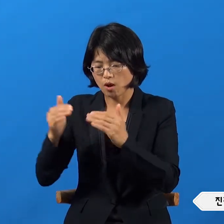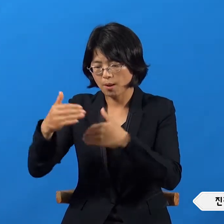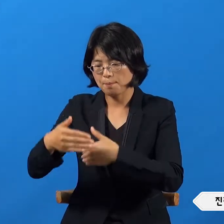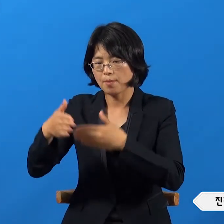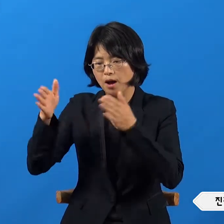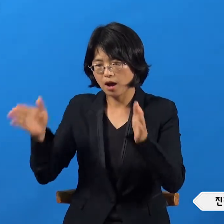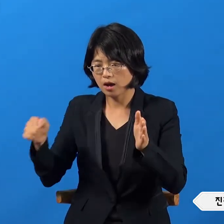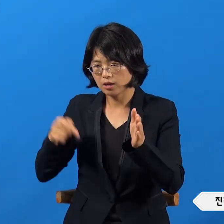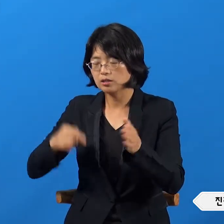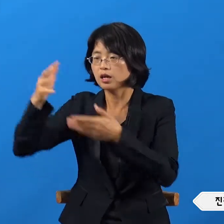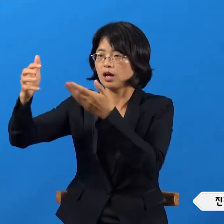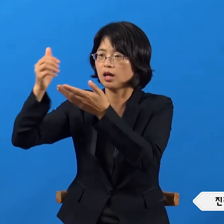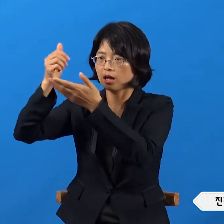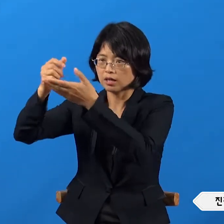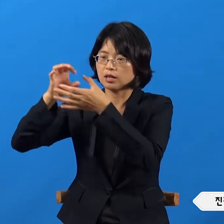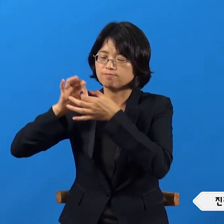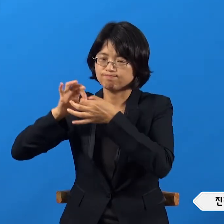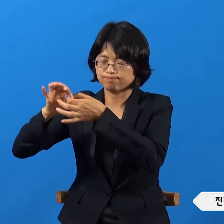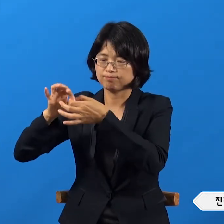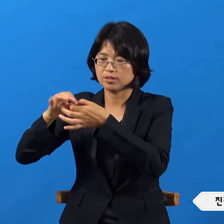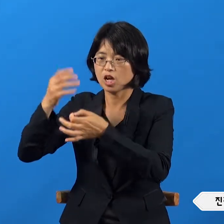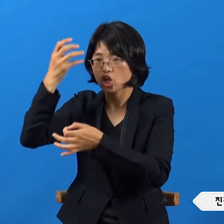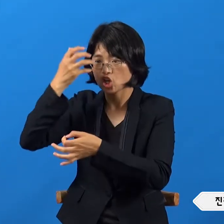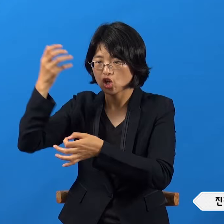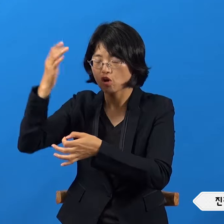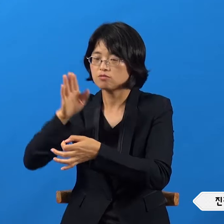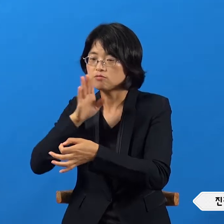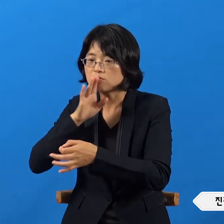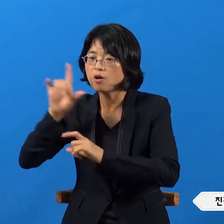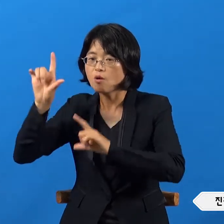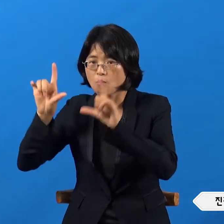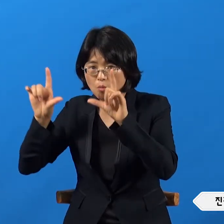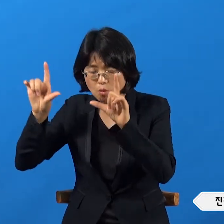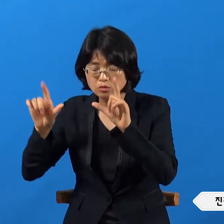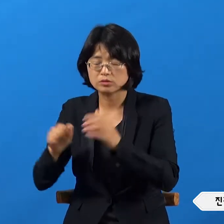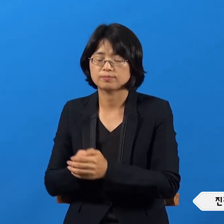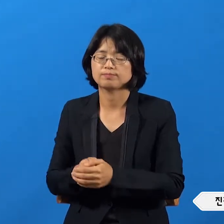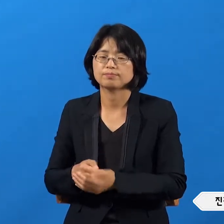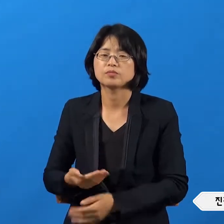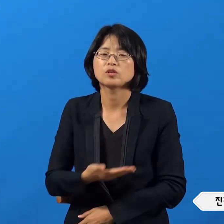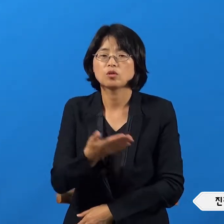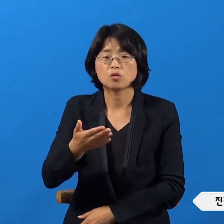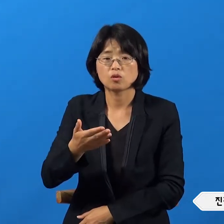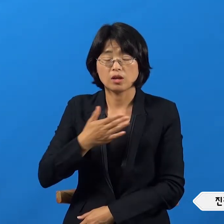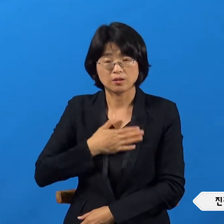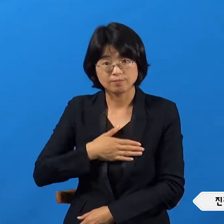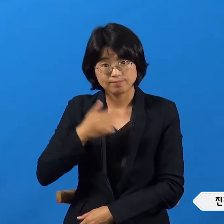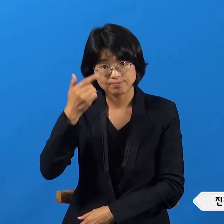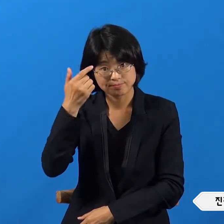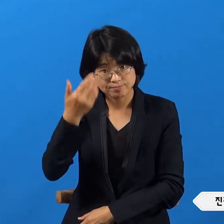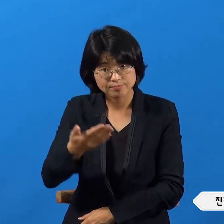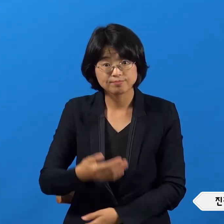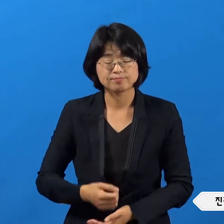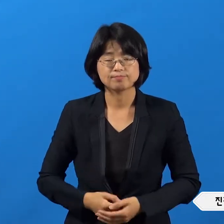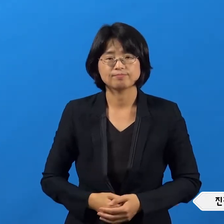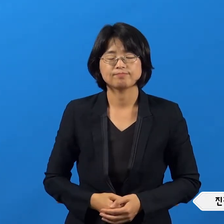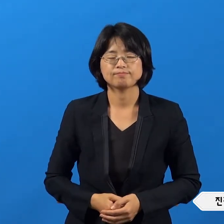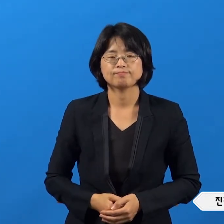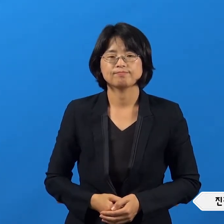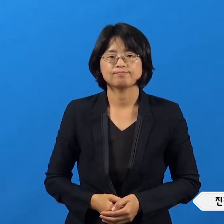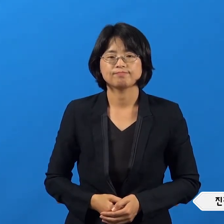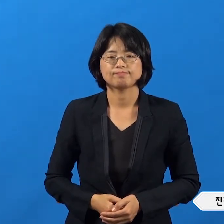영적인 참 모습이란 사실을 여러분 알고 계시지 않습니까? 오늘 성경은